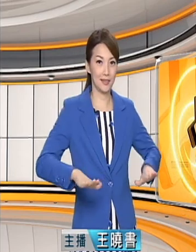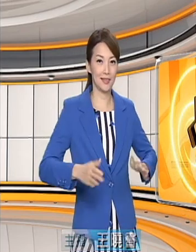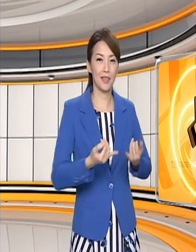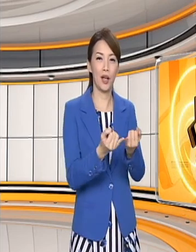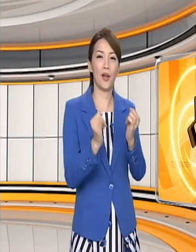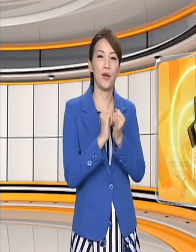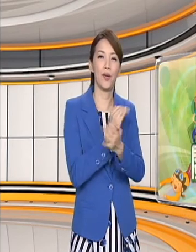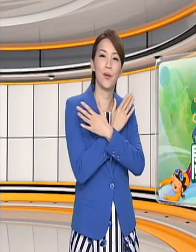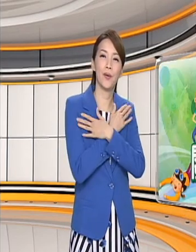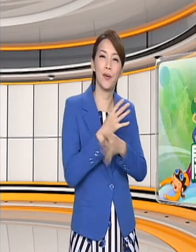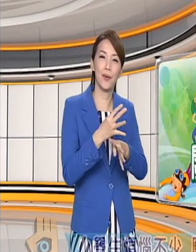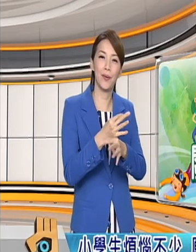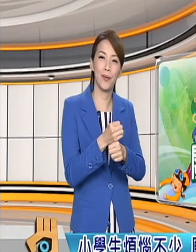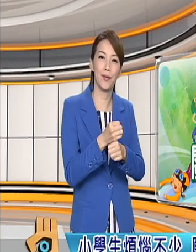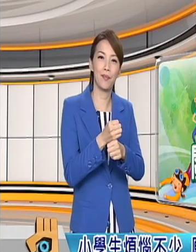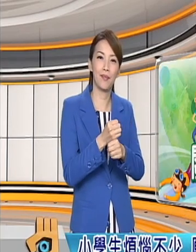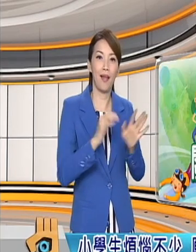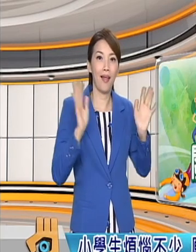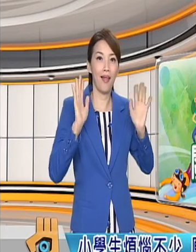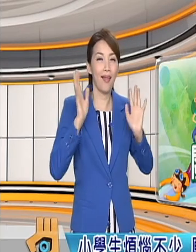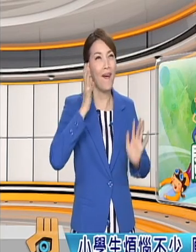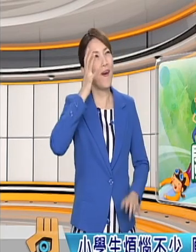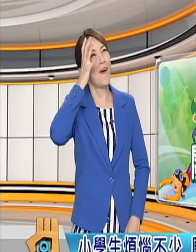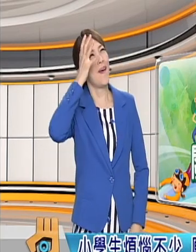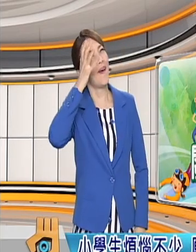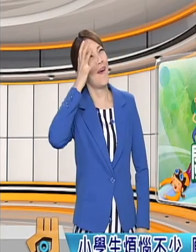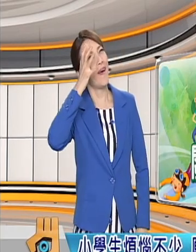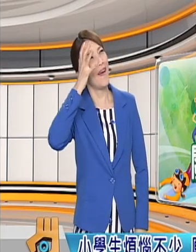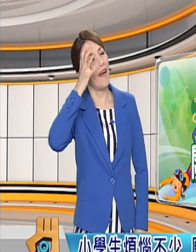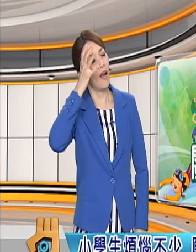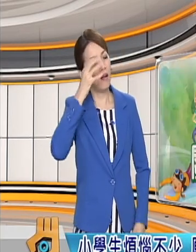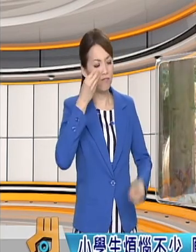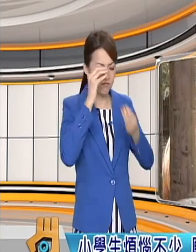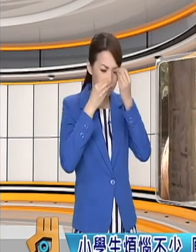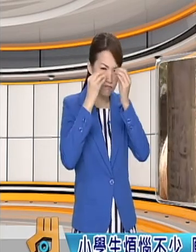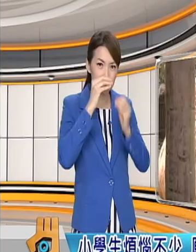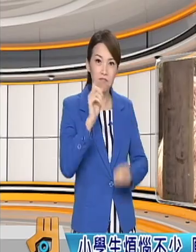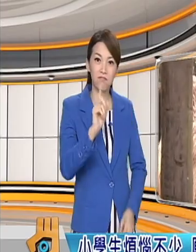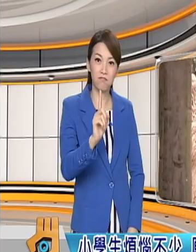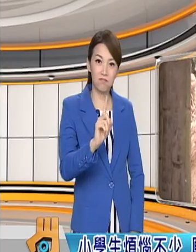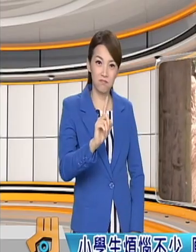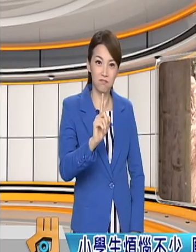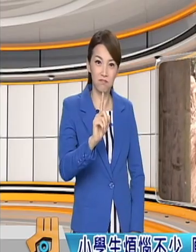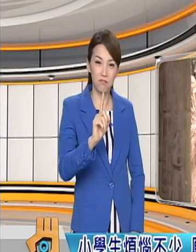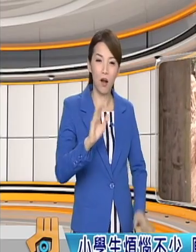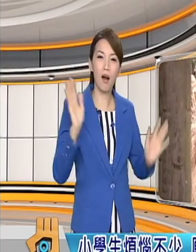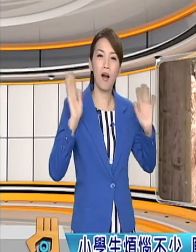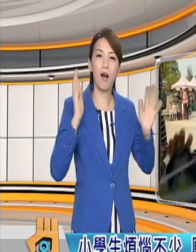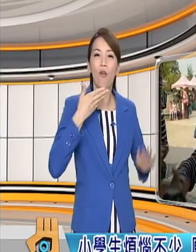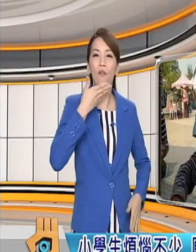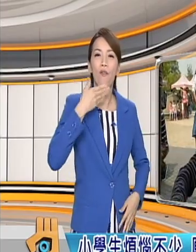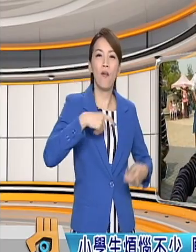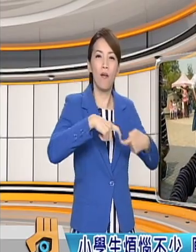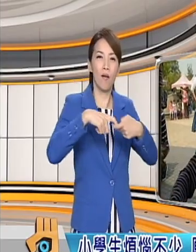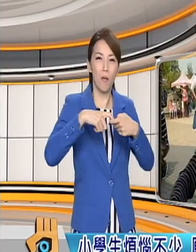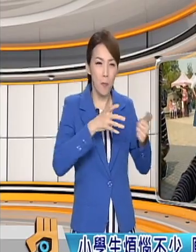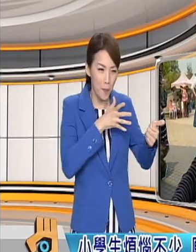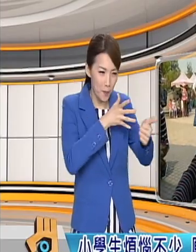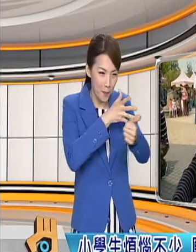今天是妇幼节，孩童们有什么愿望和烦恼呢？儿福联盟比对了15年前的